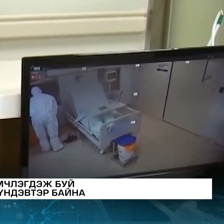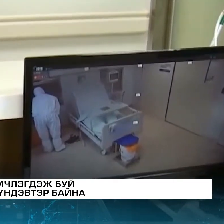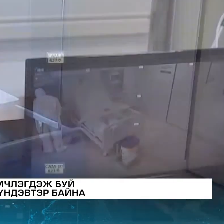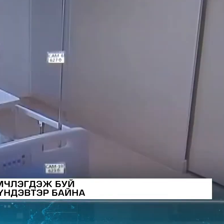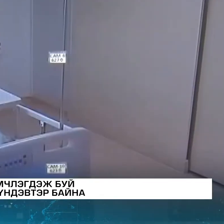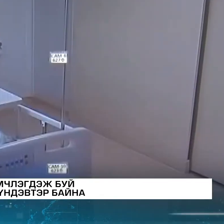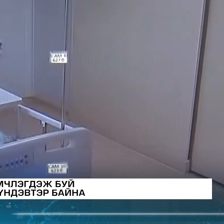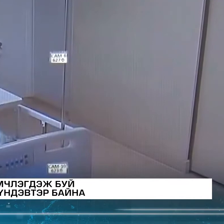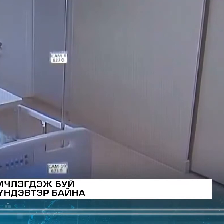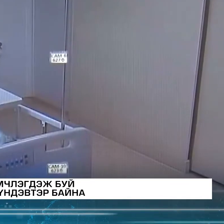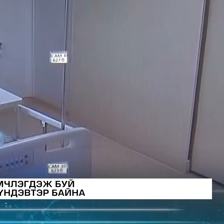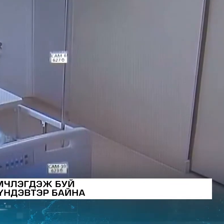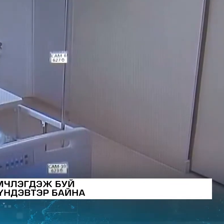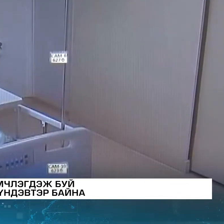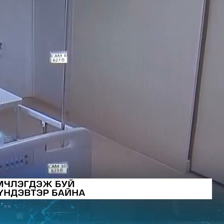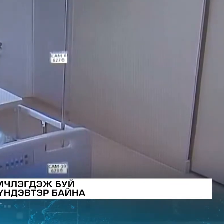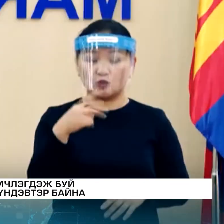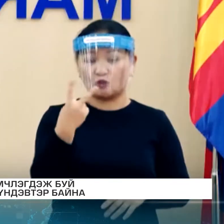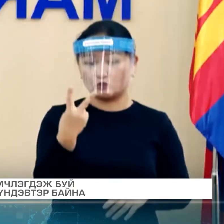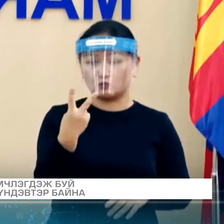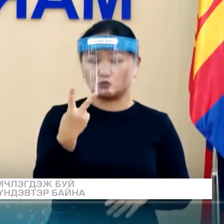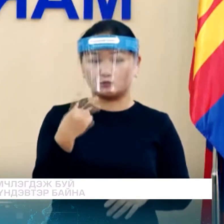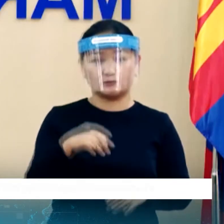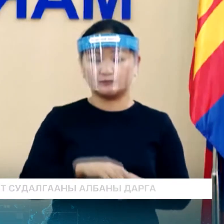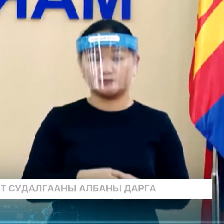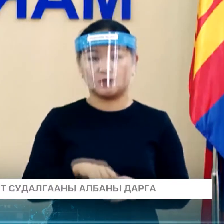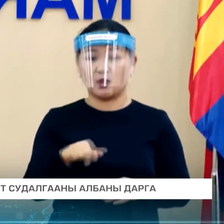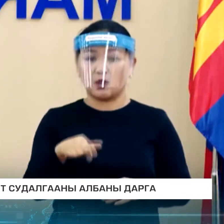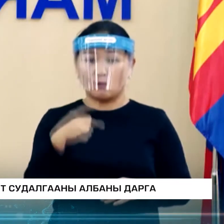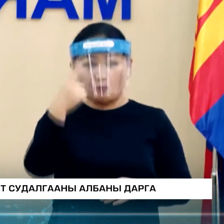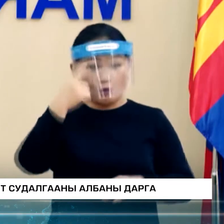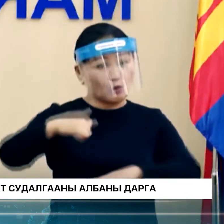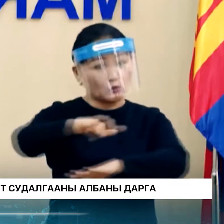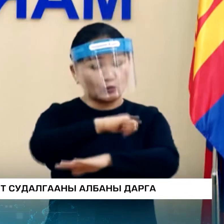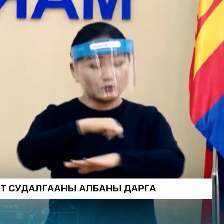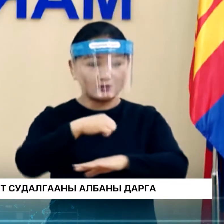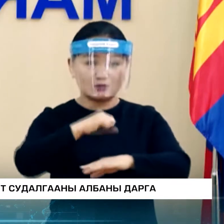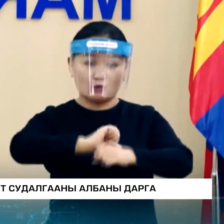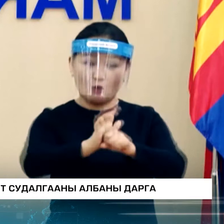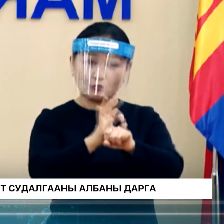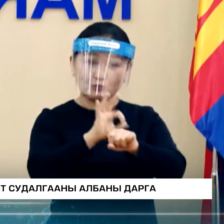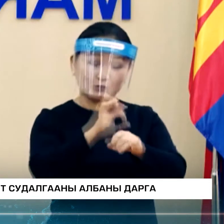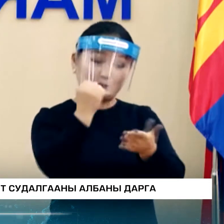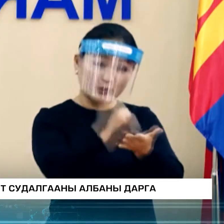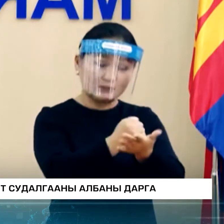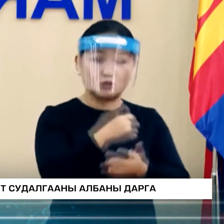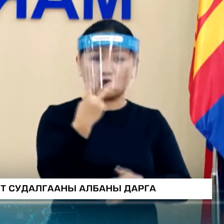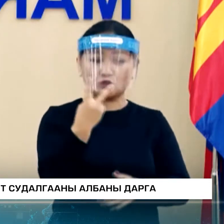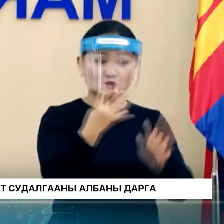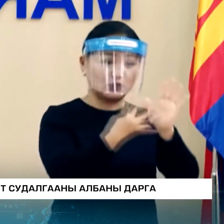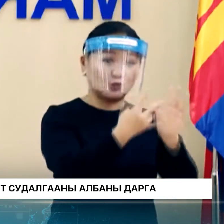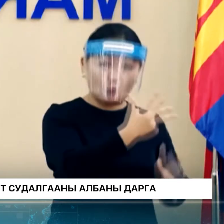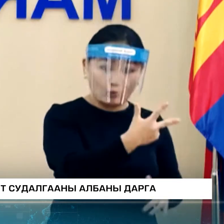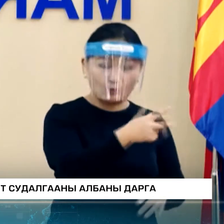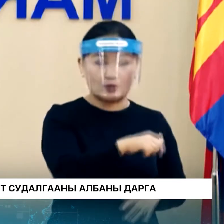төвд 30 хүн хэвтэн эмчлүүлж байна. Ер нь бол Монгол улсад 293 батлагдсан тохиолдол байна. За халдвартын